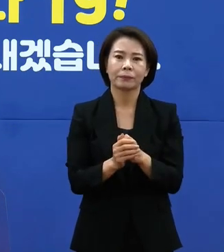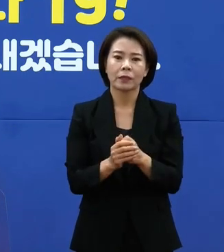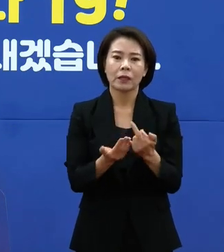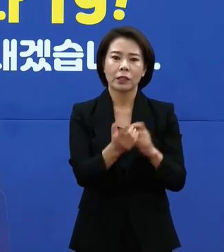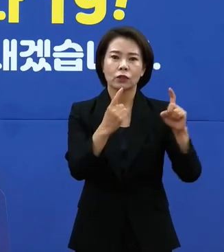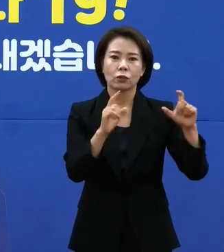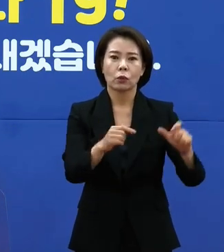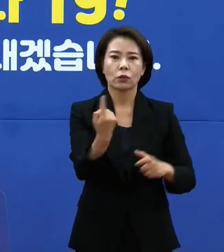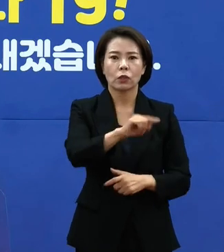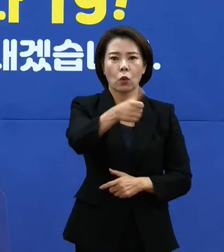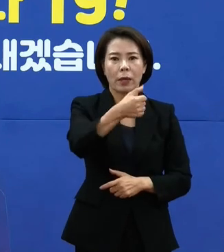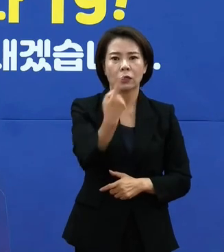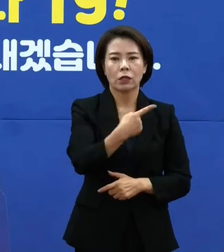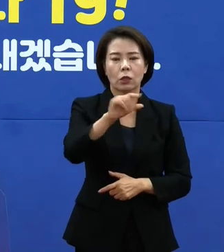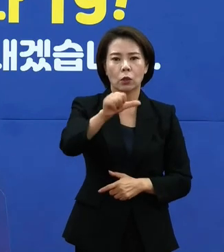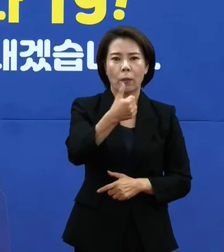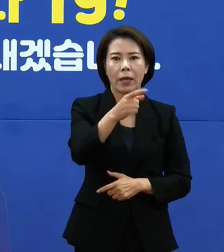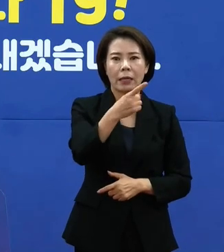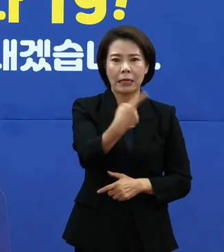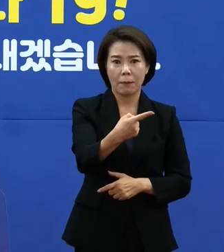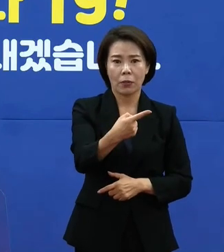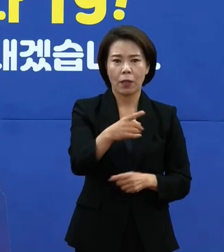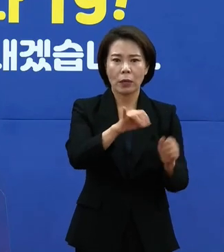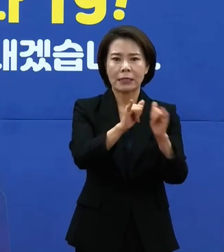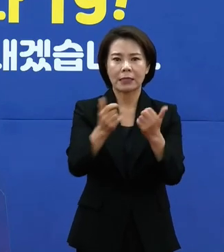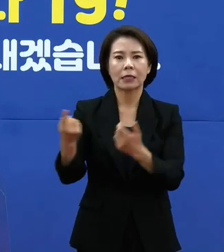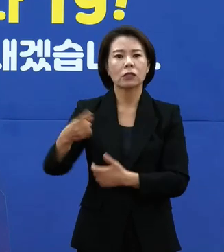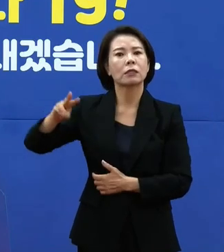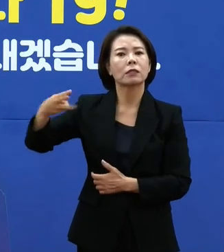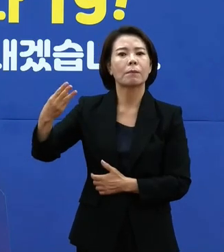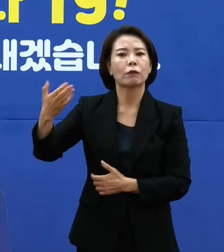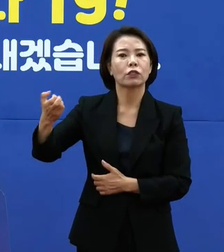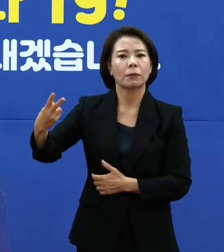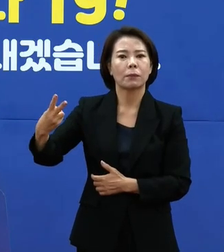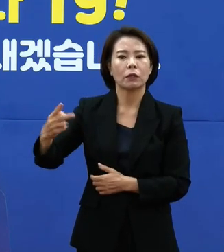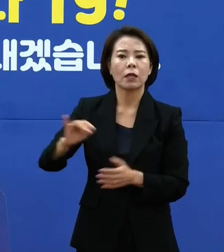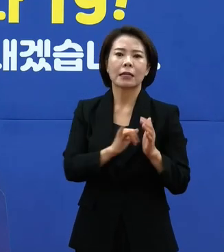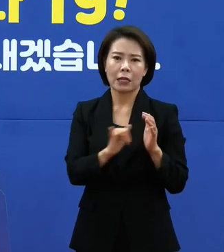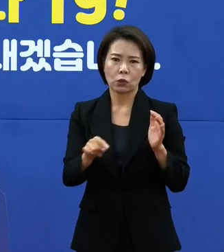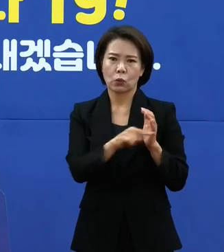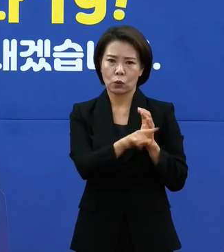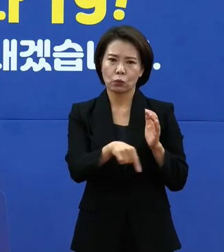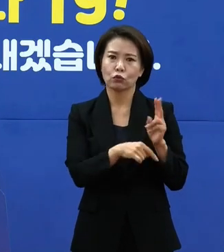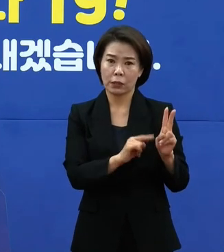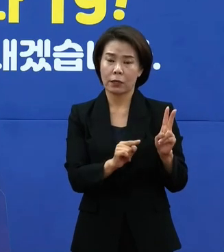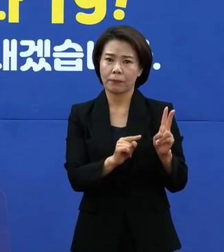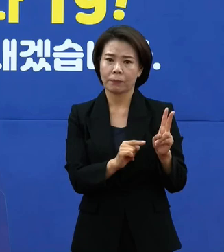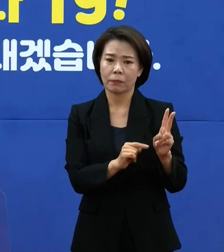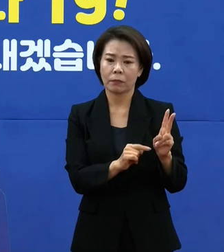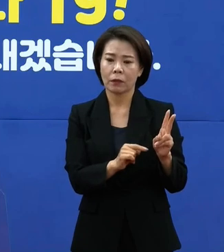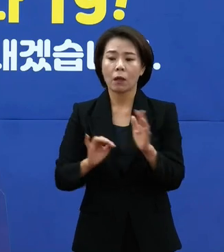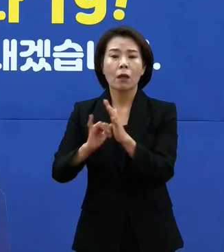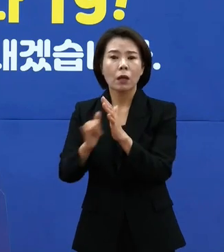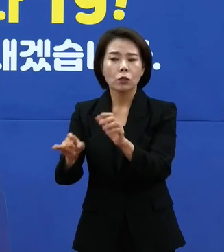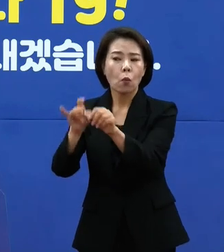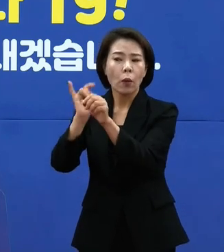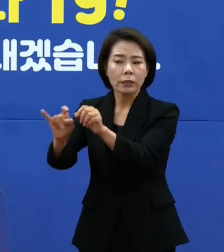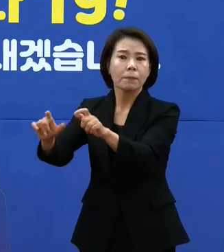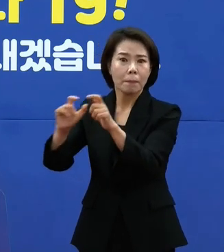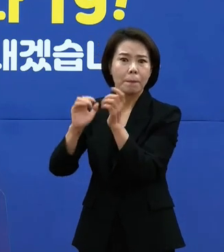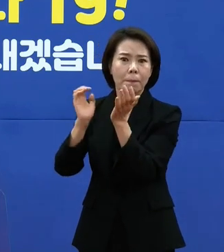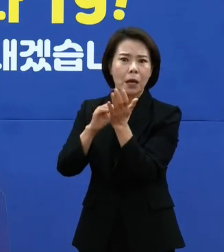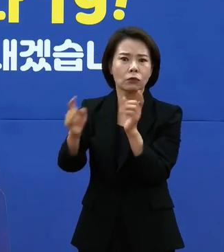제주 1501번 확진자는 제주 1392번 확진자의 가족입니다. 이들은 가족이 확진 판정을